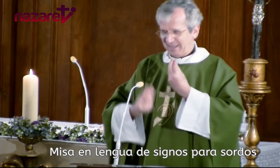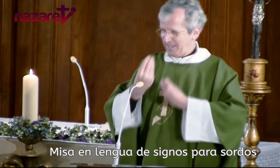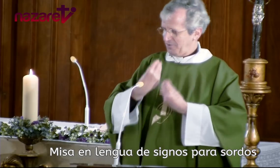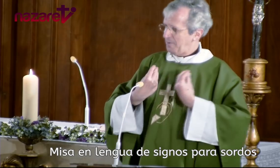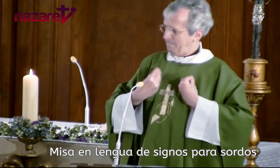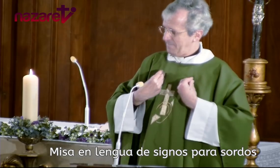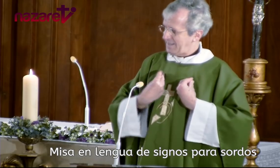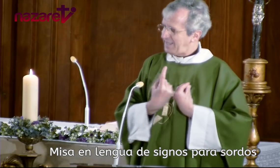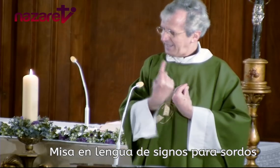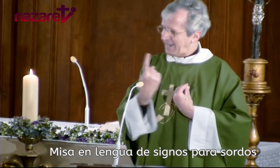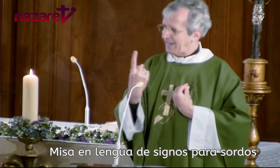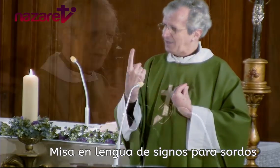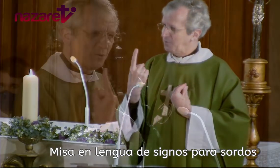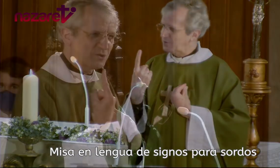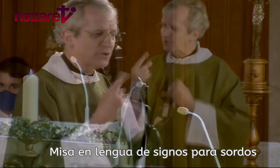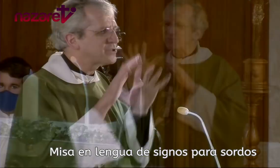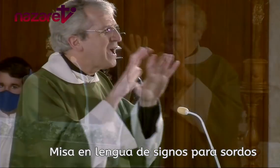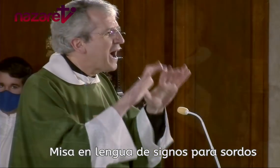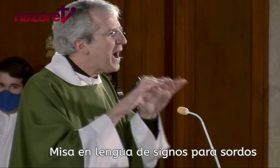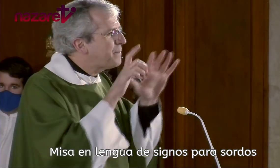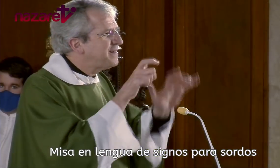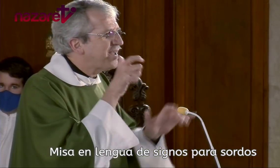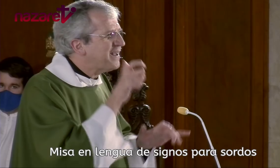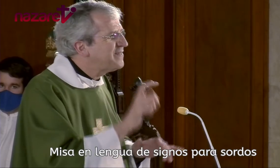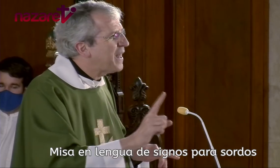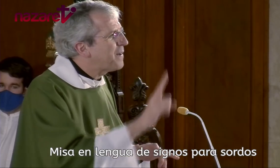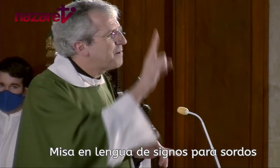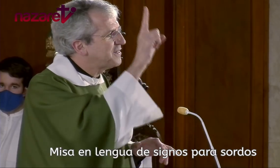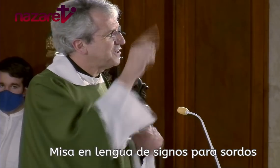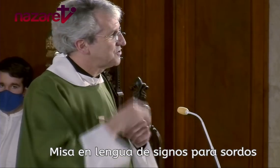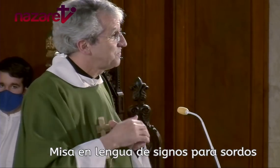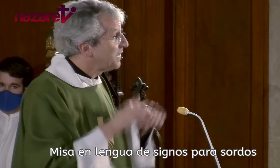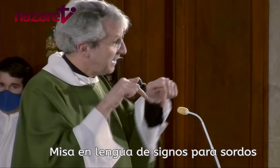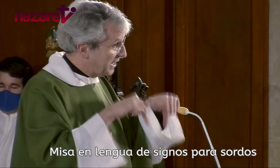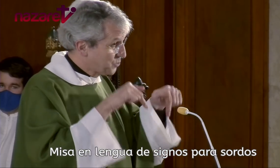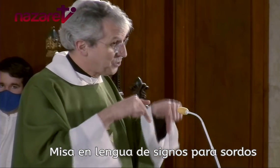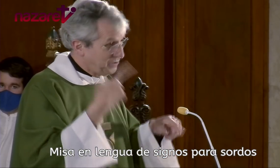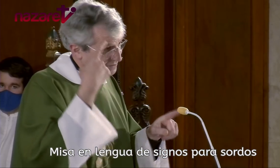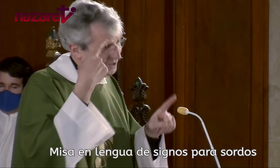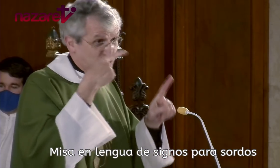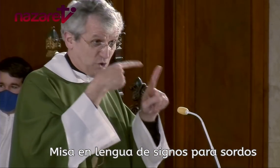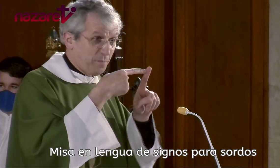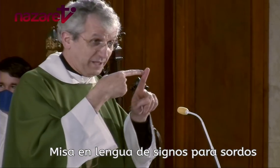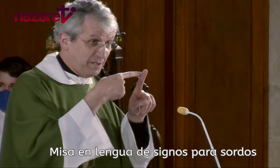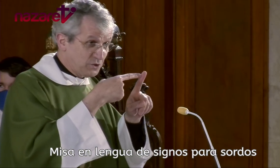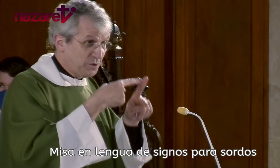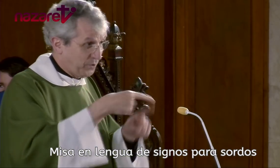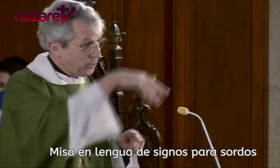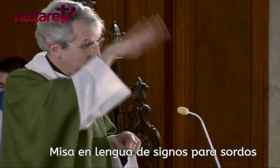haciendo vida en cada uno de nosotros. Aprender de la Palabra de Dios. Es uno de los objetivos por el cual el